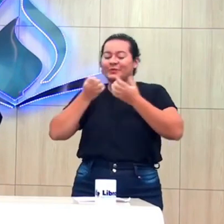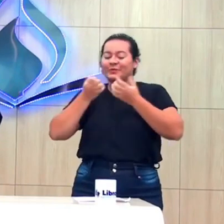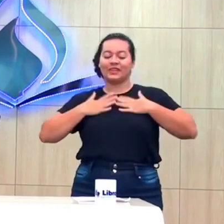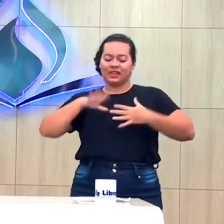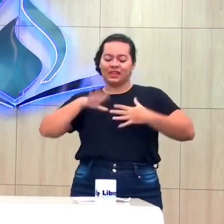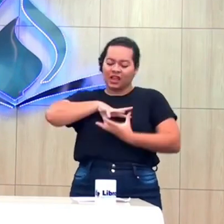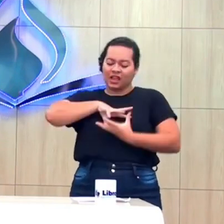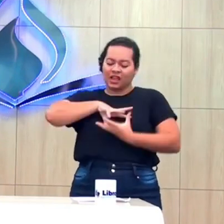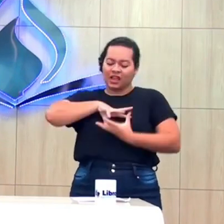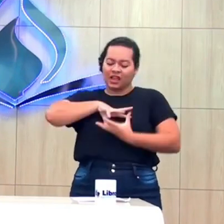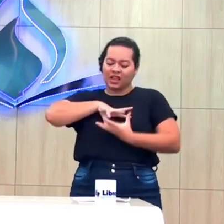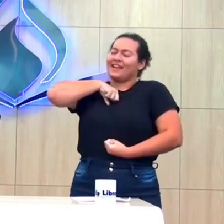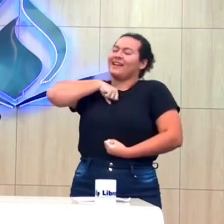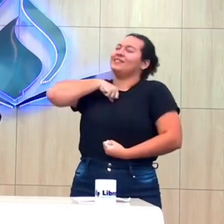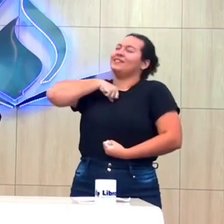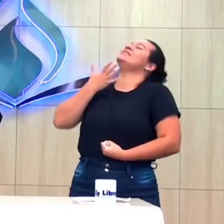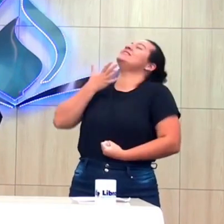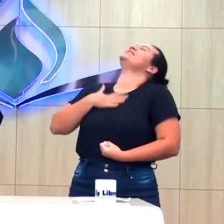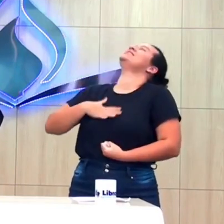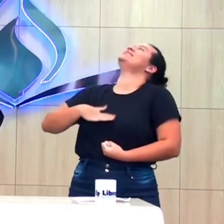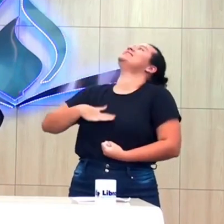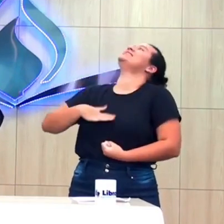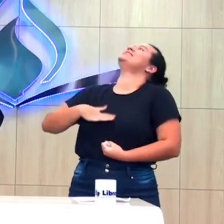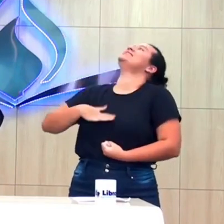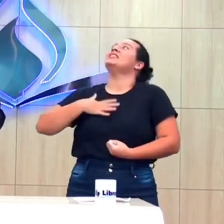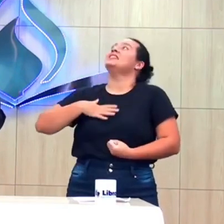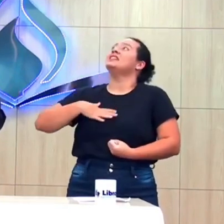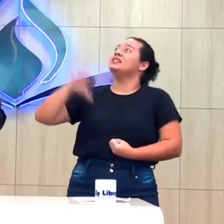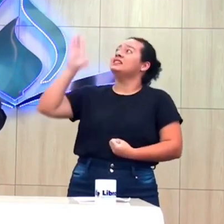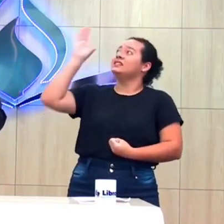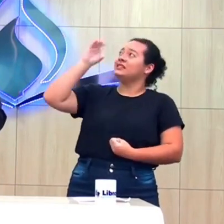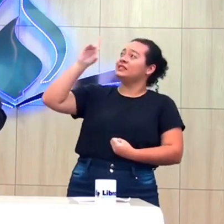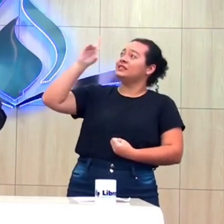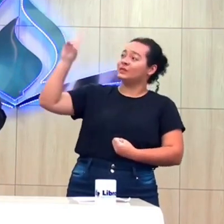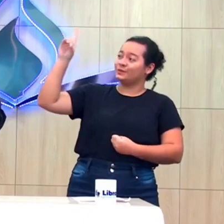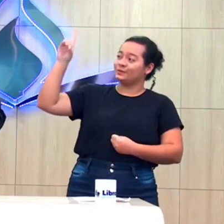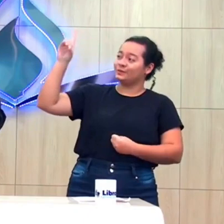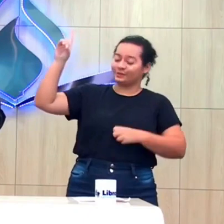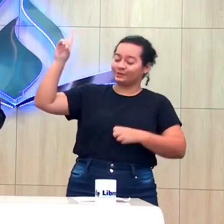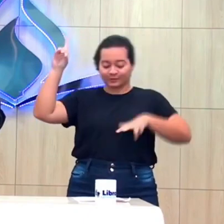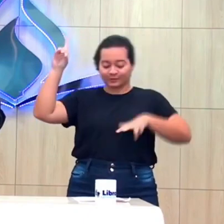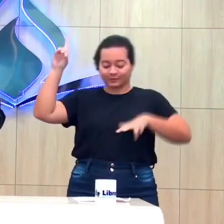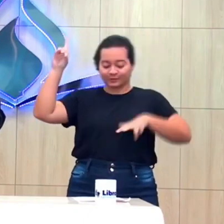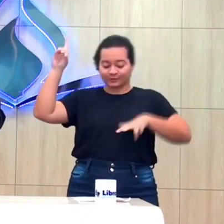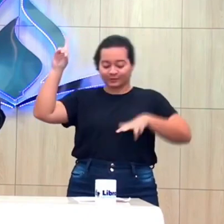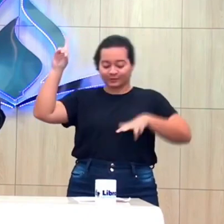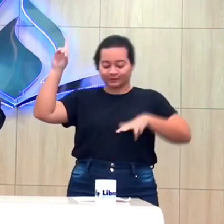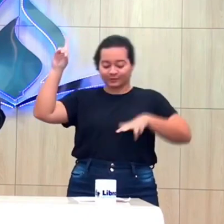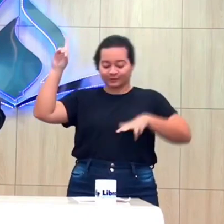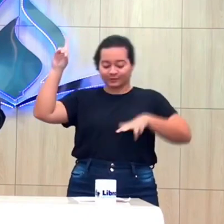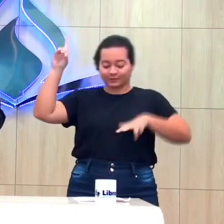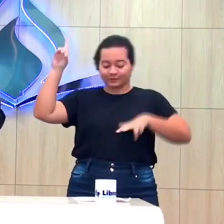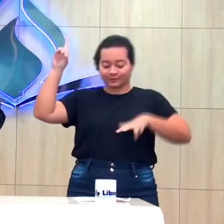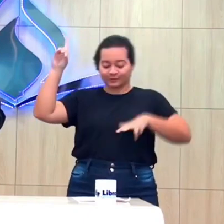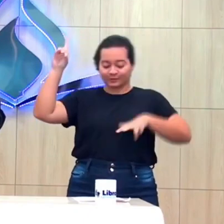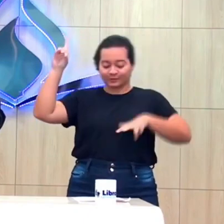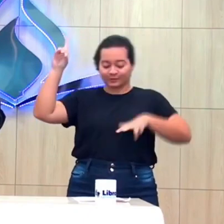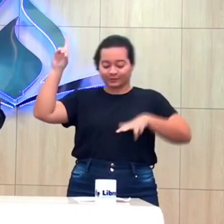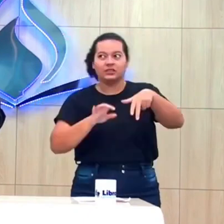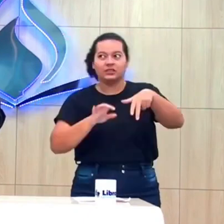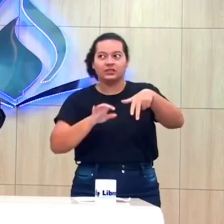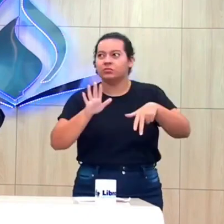minha alma, guia-me pelas veredas da justiça por amor do seu nome.